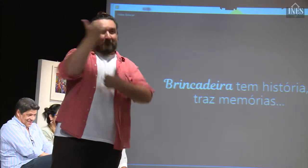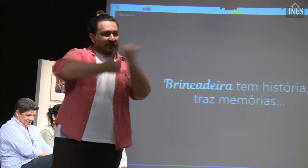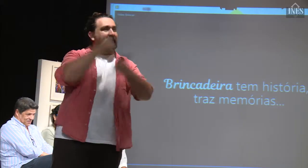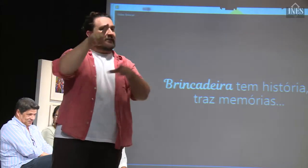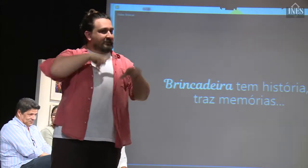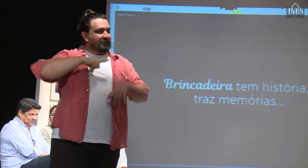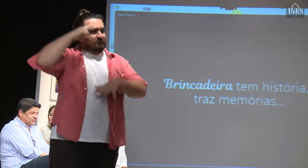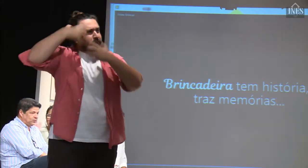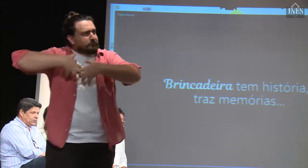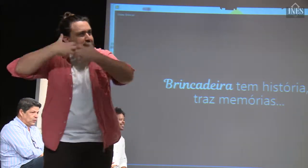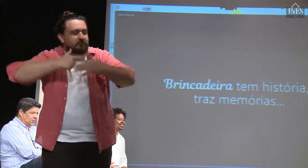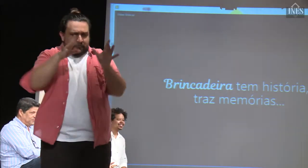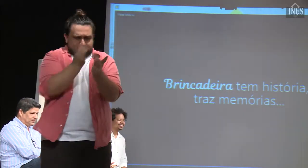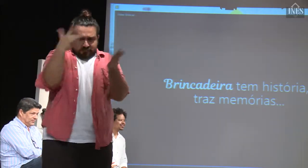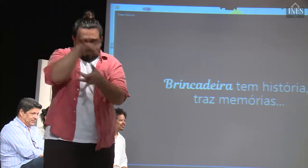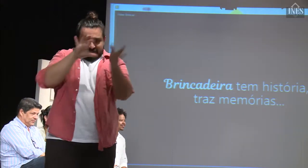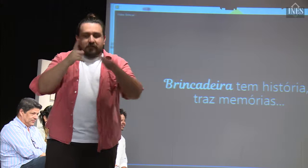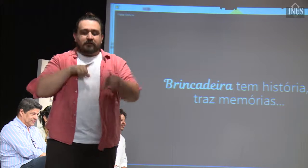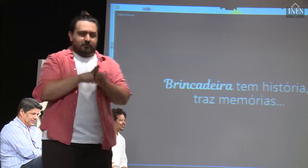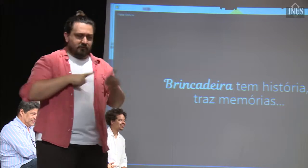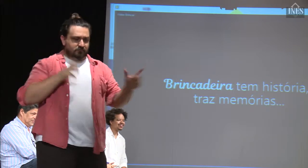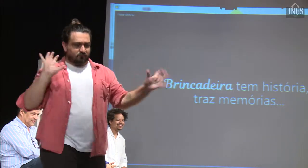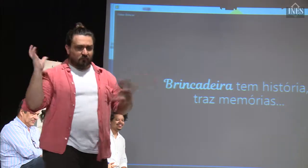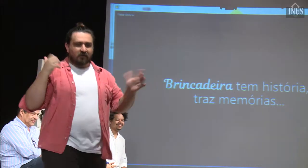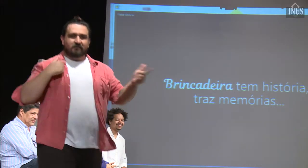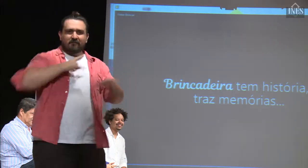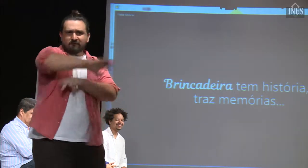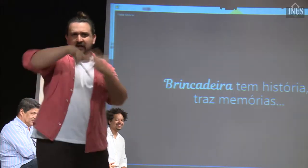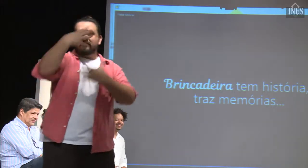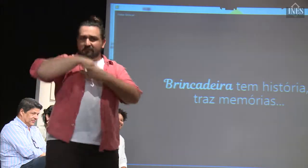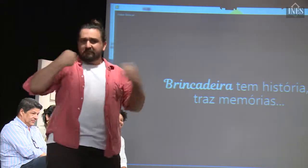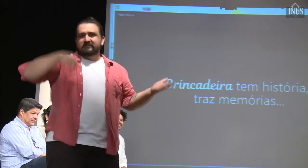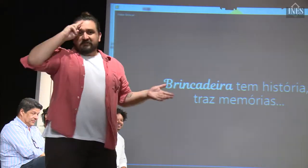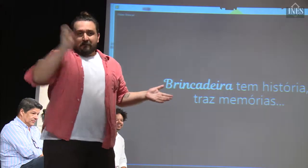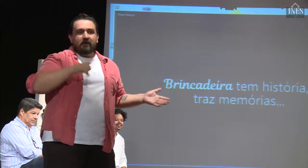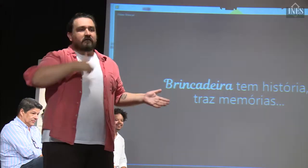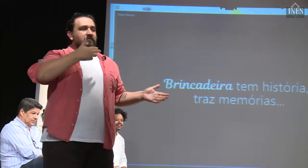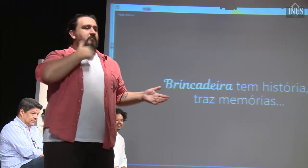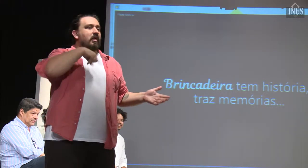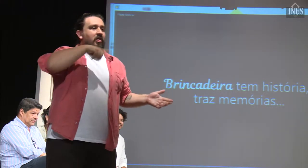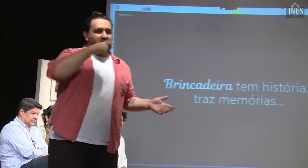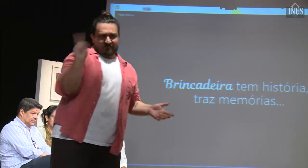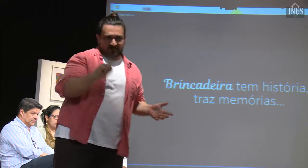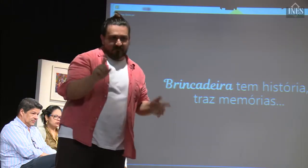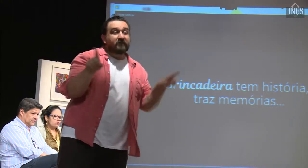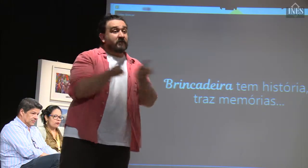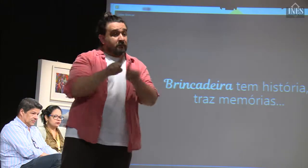fazer uma provocação com os professores, eu convidei cada um deles para participarem. Eu fiz uma pergunta: qual a coisa que você mais